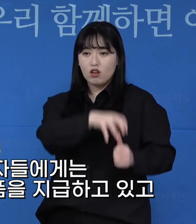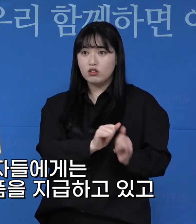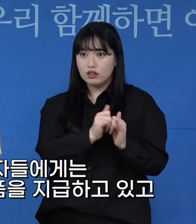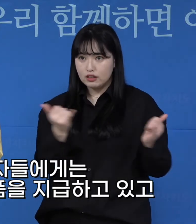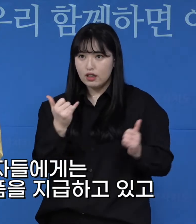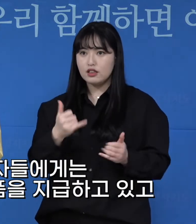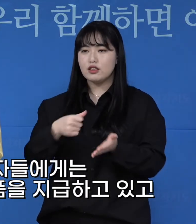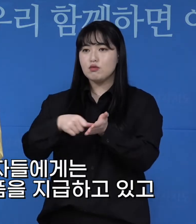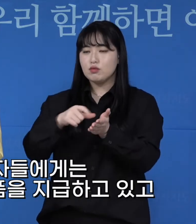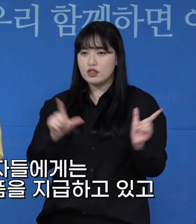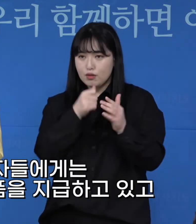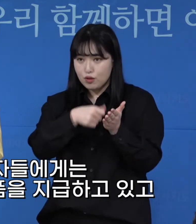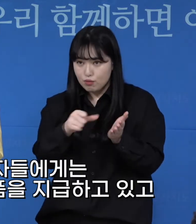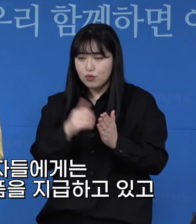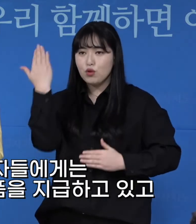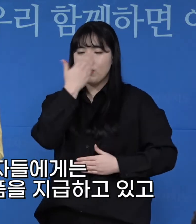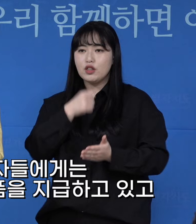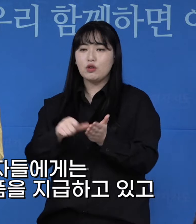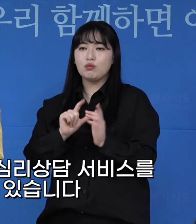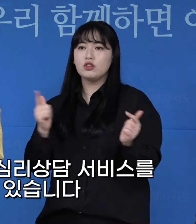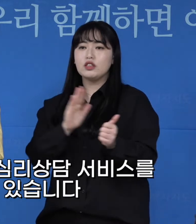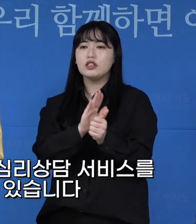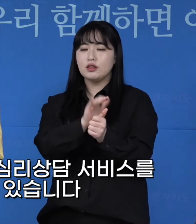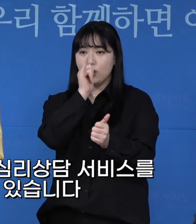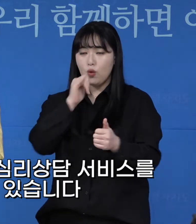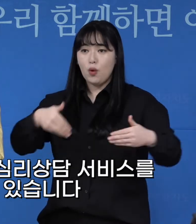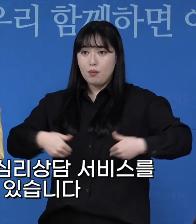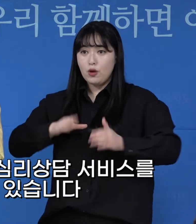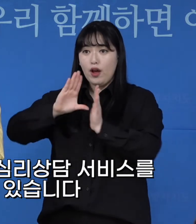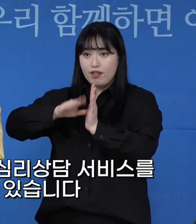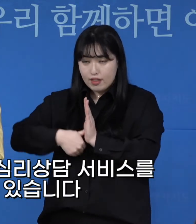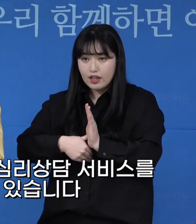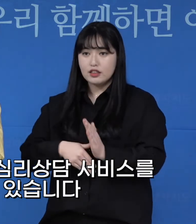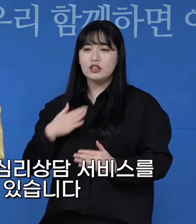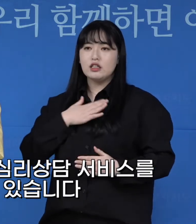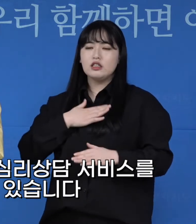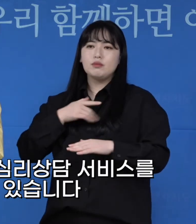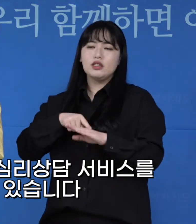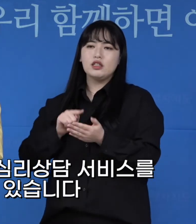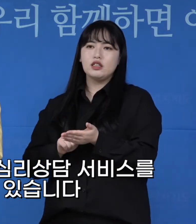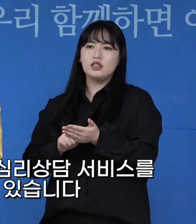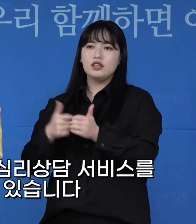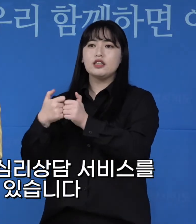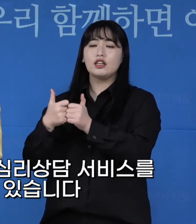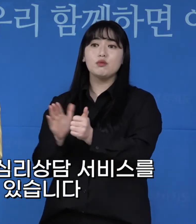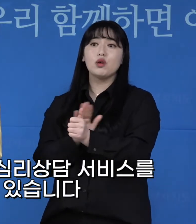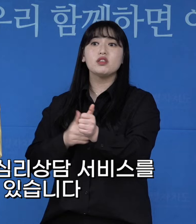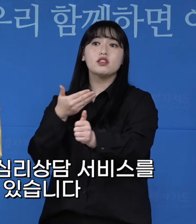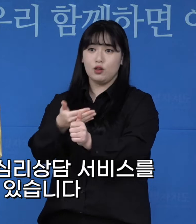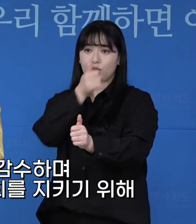자가격리자들에게는 생필품, 위생용품을 지급하고 있고 필요한 경우에는 심리상담 서비스를 제공하고